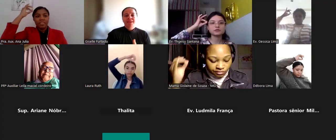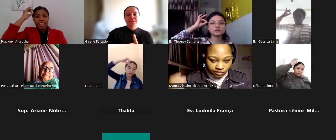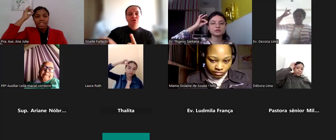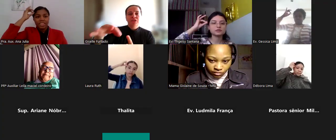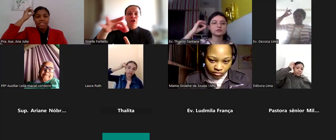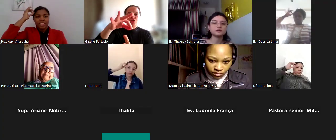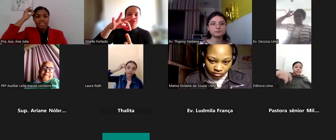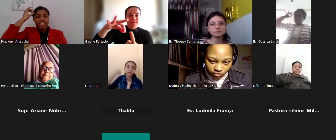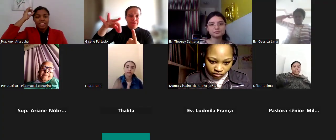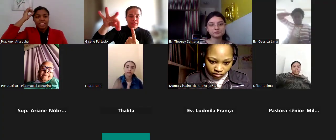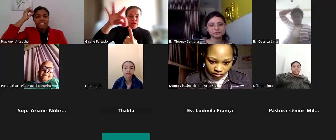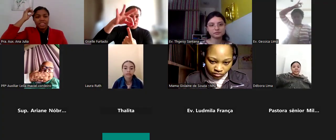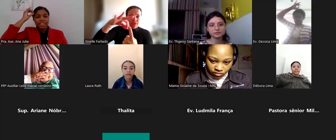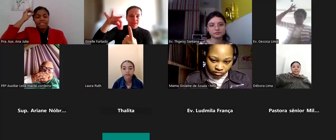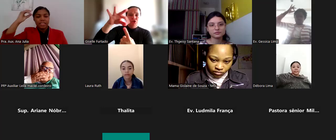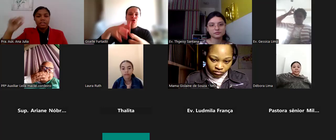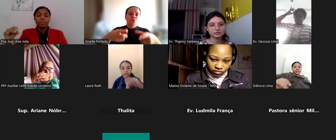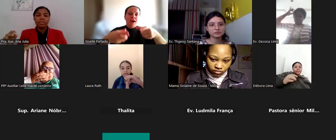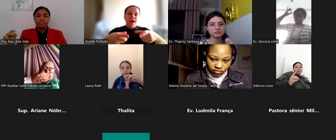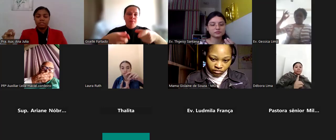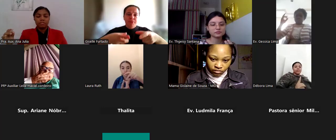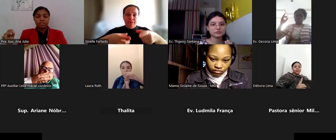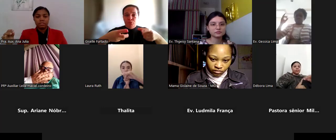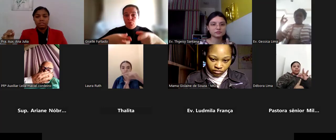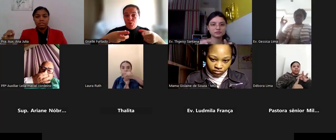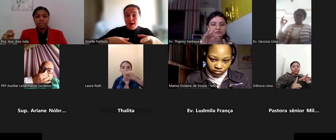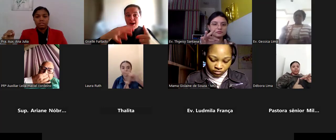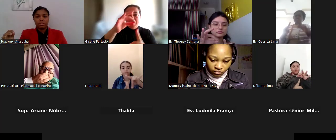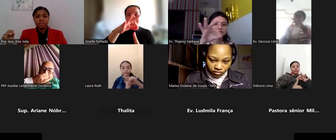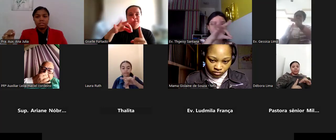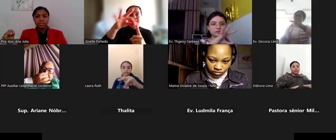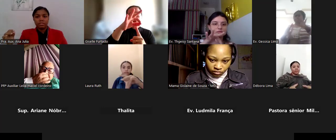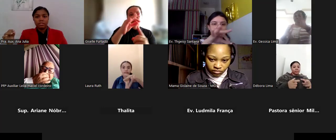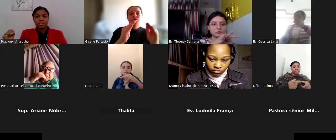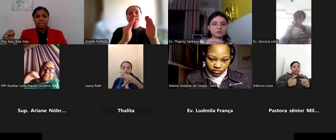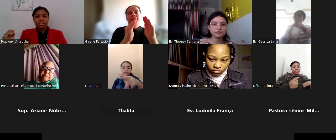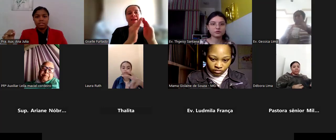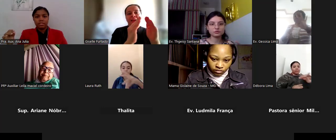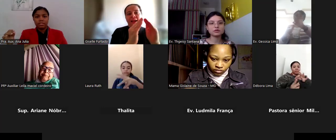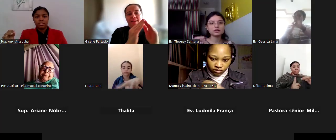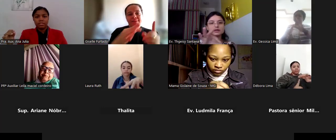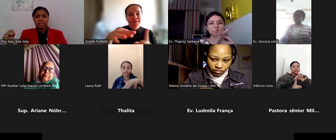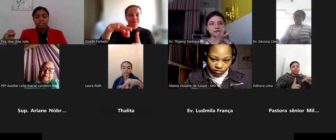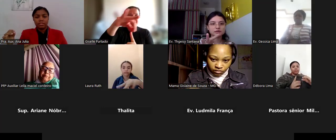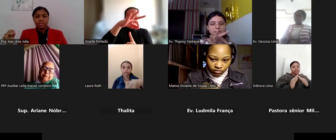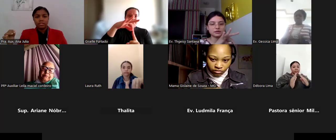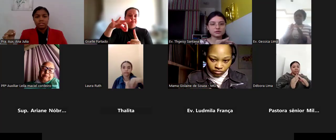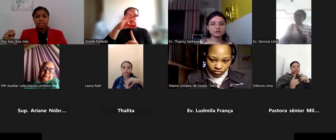Esse é o sinal de santo, né? De lugar, por exemplo, lugar santo, casa